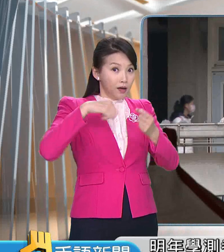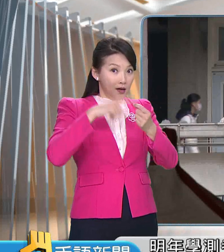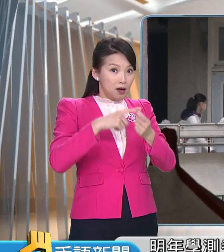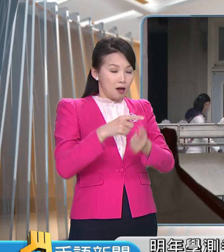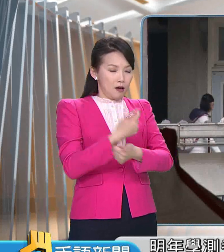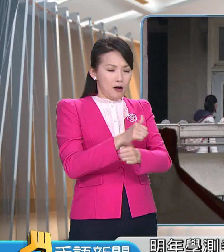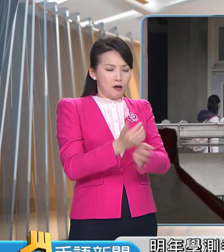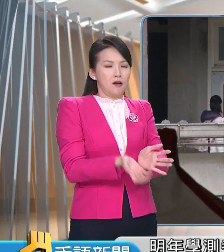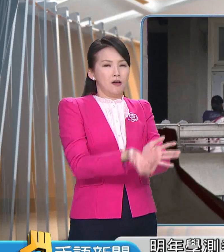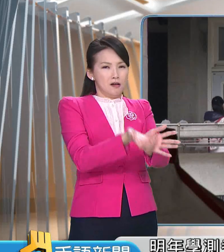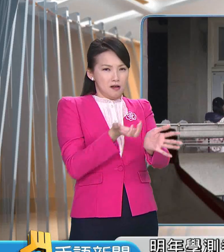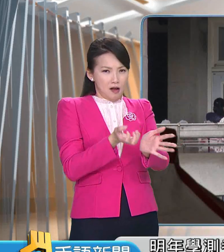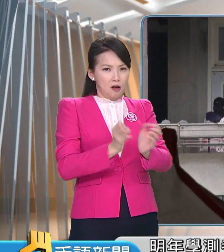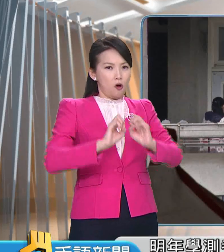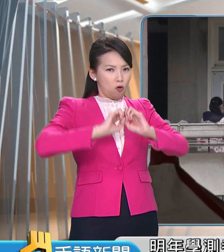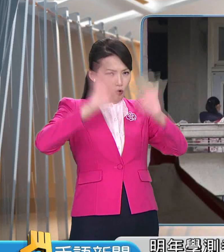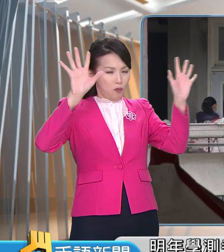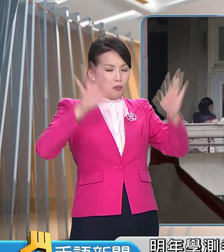测考试前会公布。